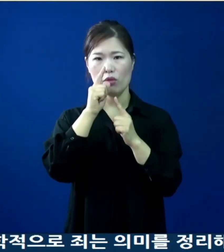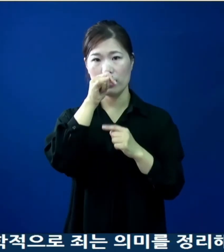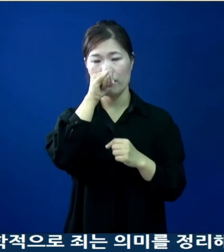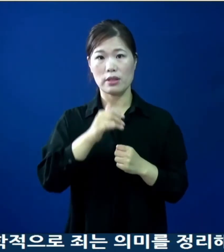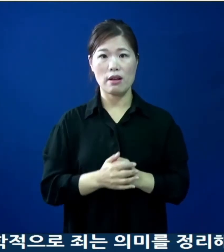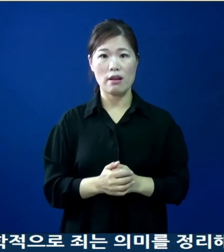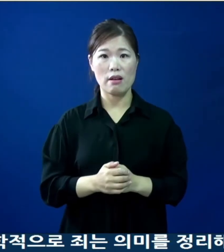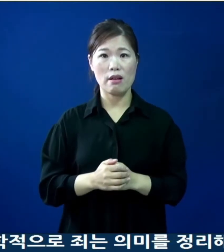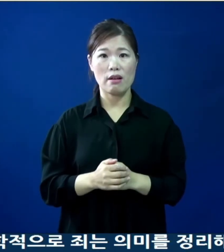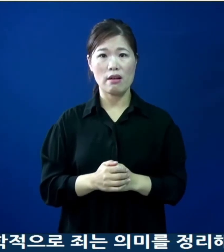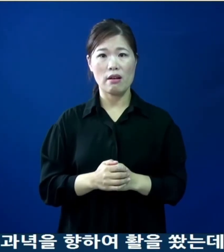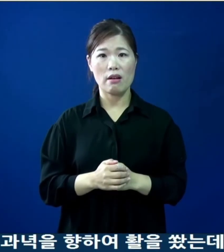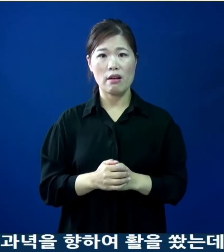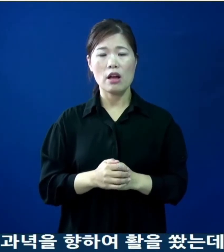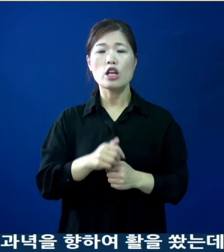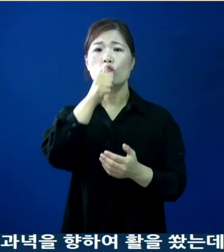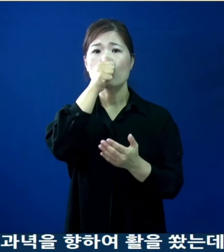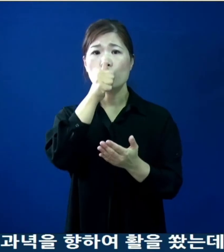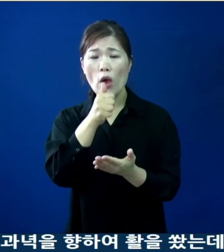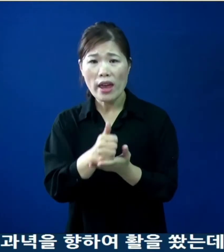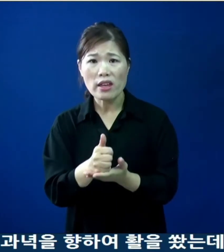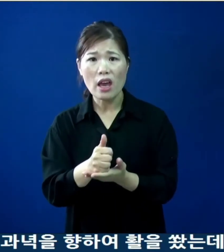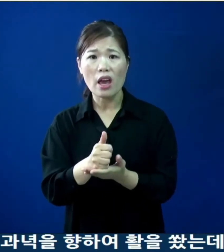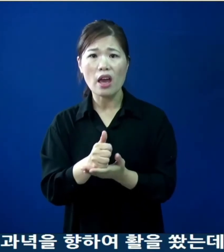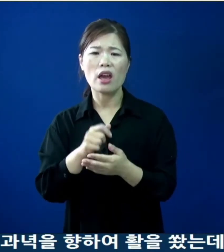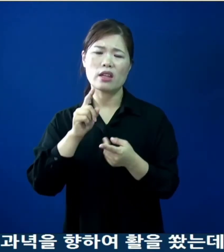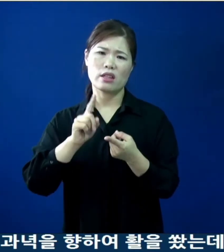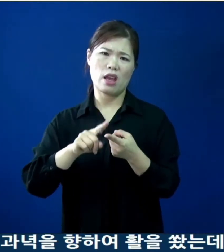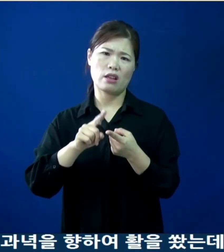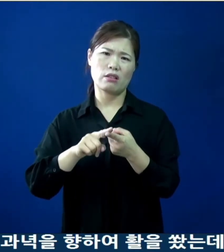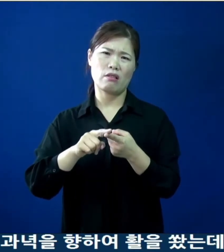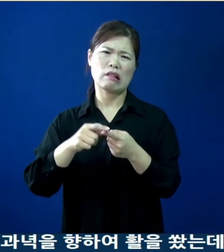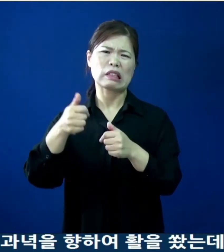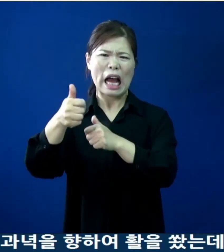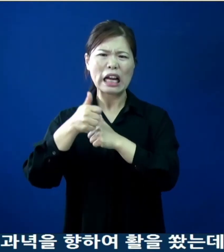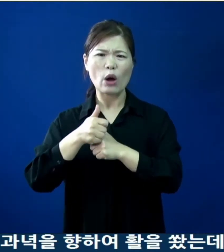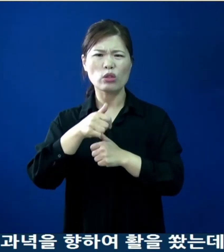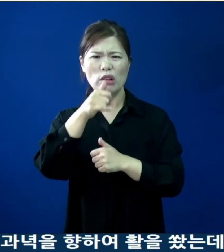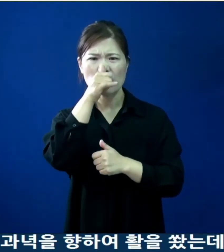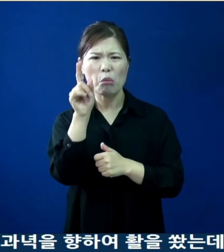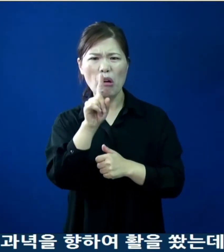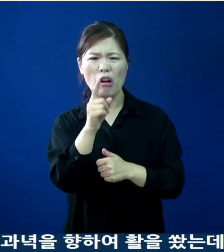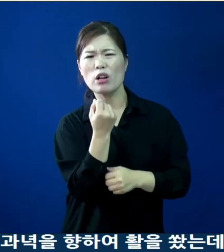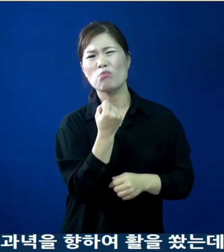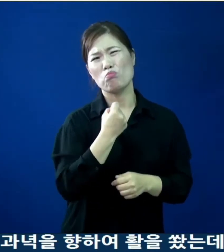같아요. 죄에 따라오는 꼭 요소가 있는데 불순종입니다.